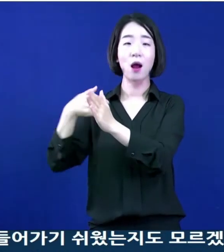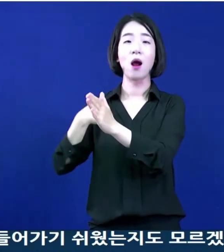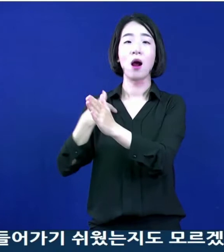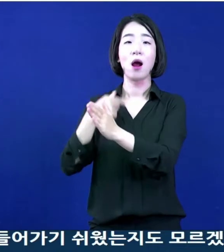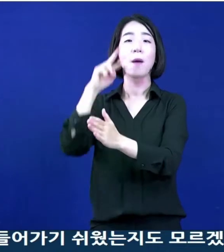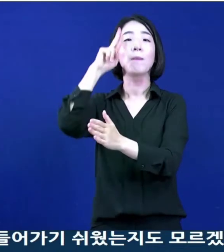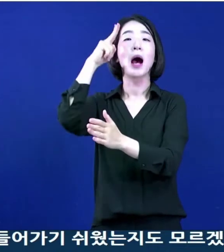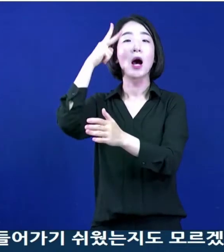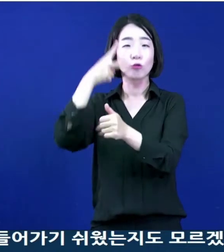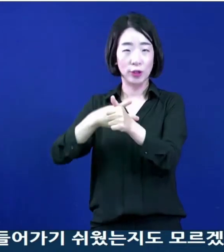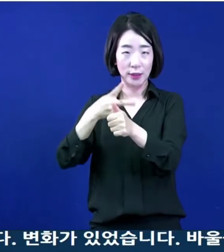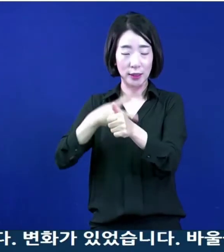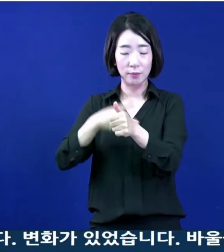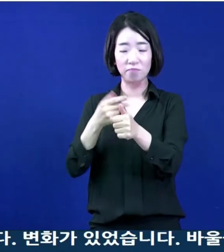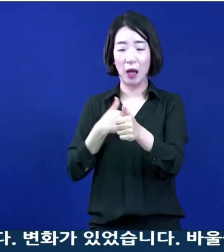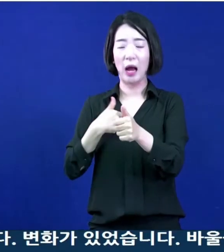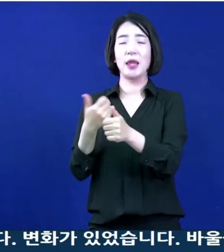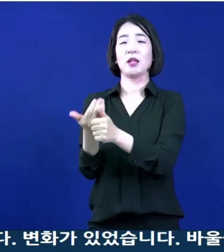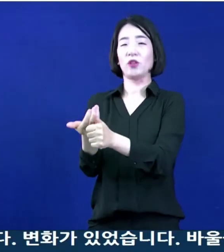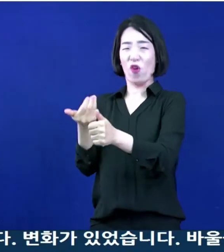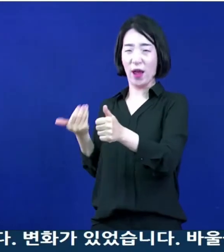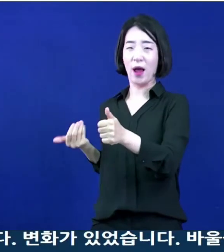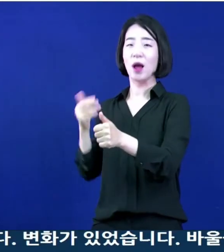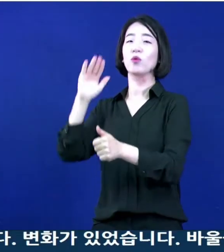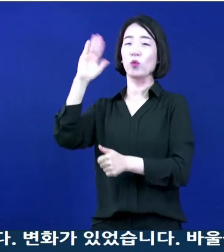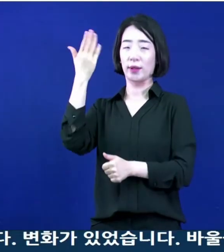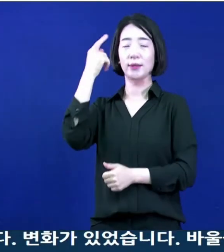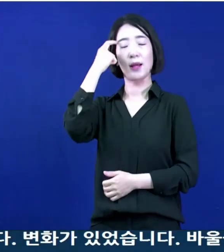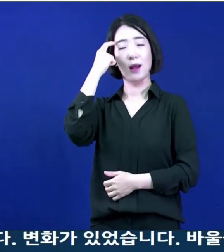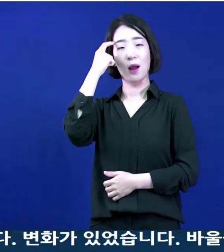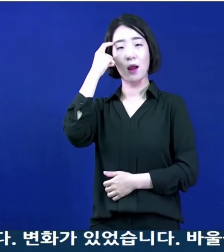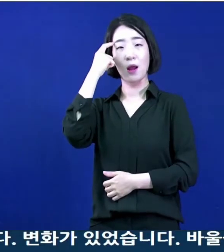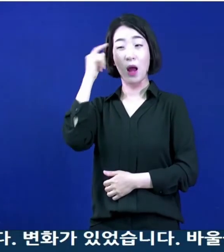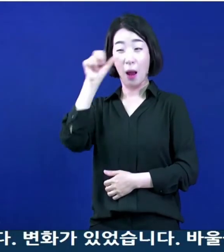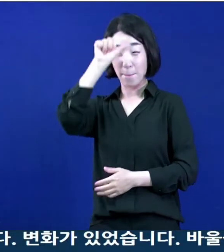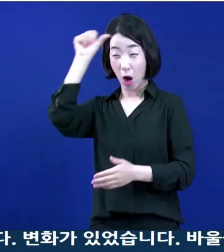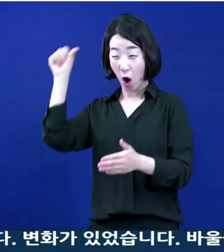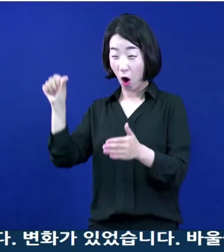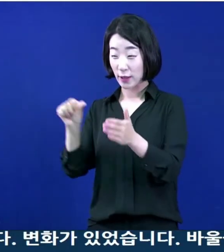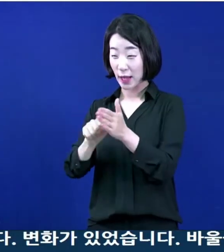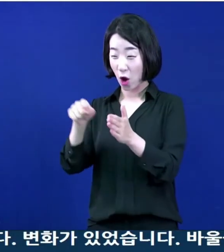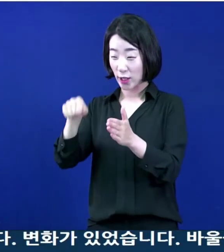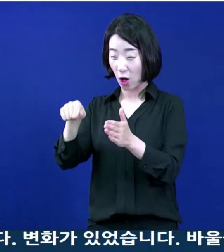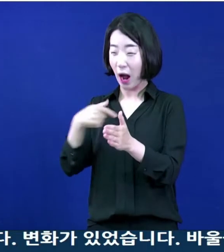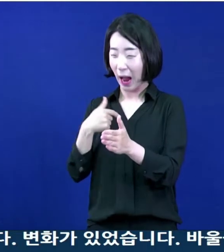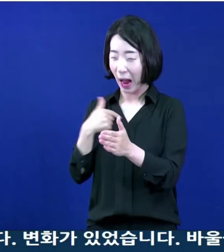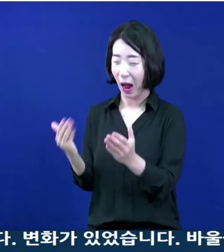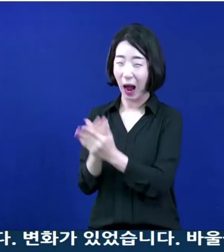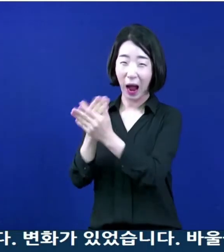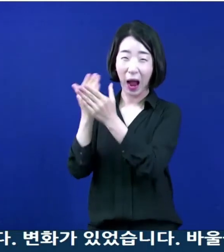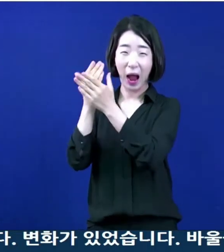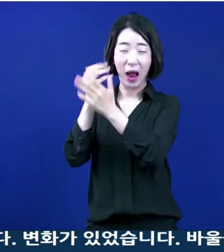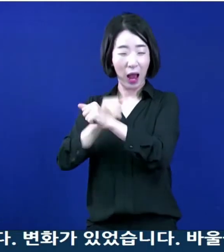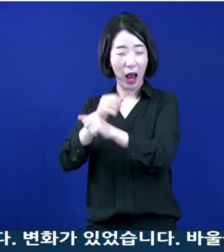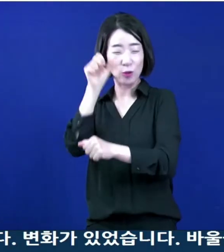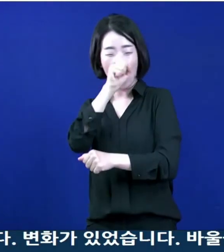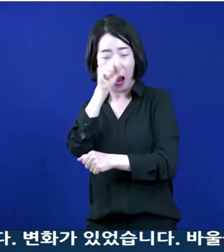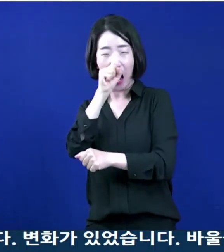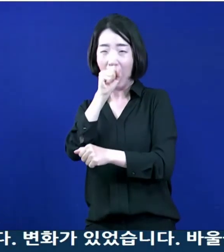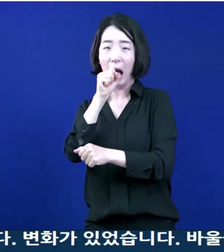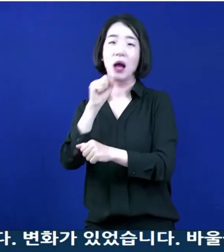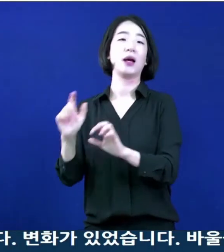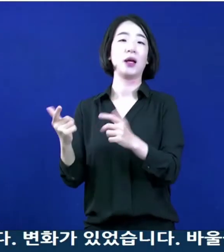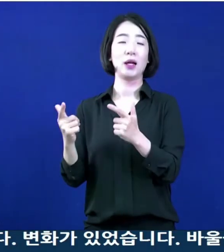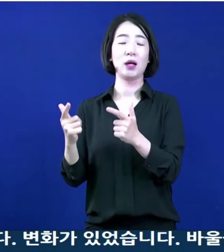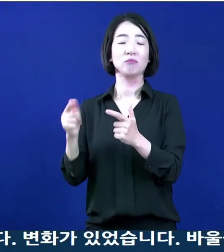해요. 여기서 어떻게 평생 먹고 살까, 어떻게 이거 붙들고 내가 한번 날려볼까, 이렇게 생각하지 않고